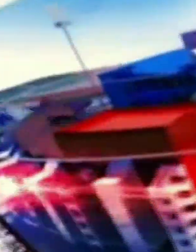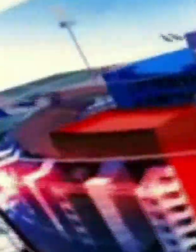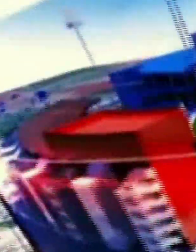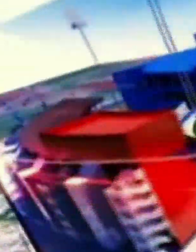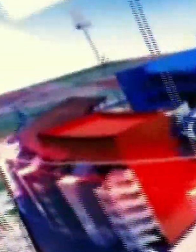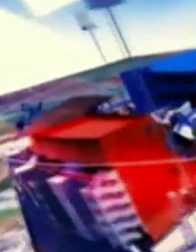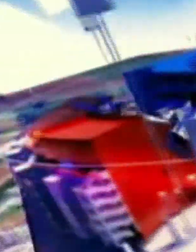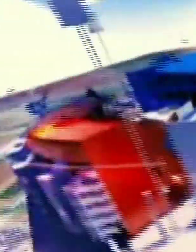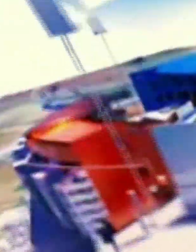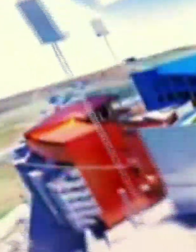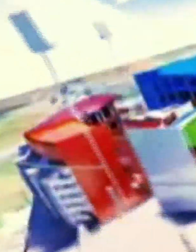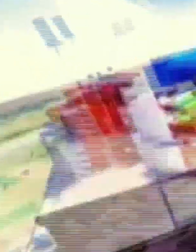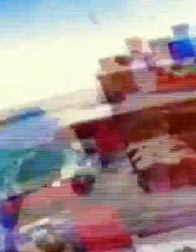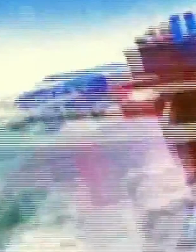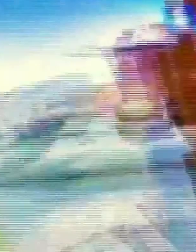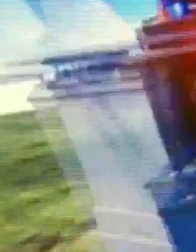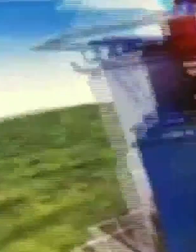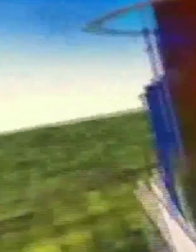موسیقا